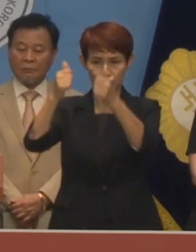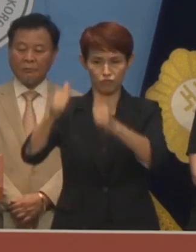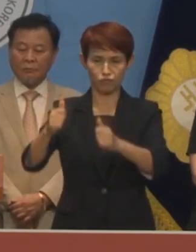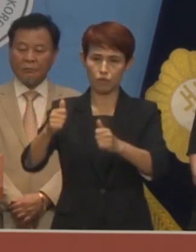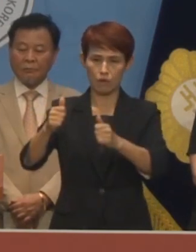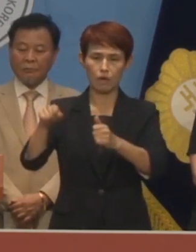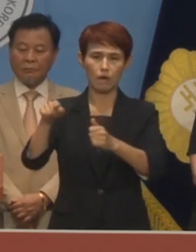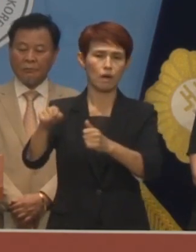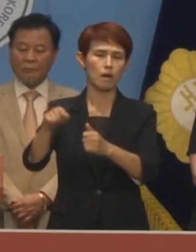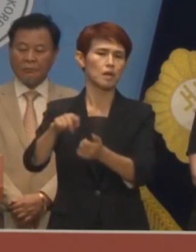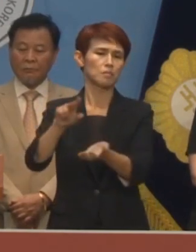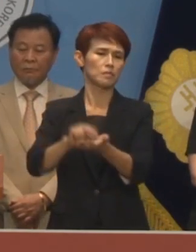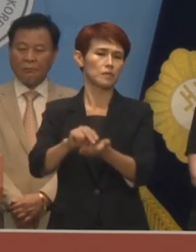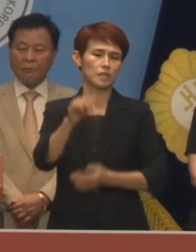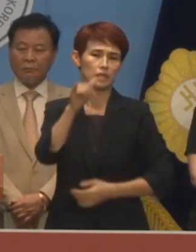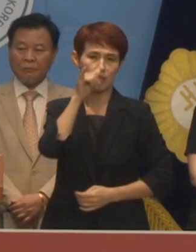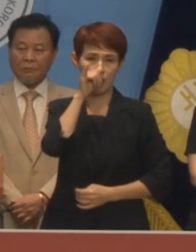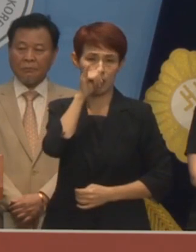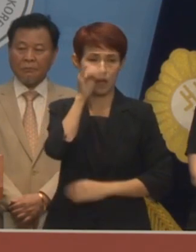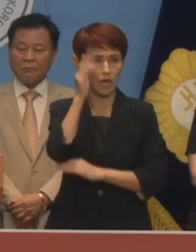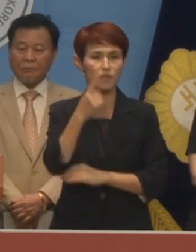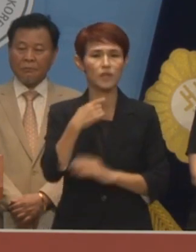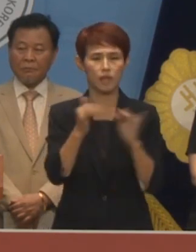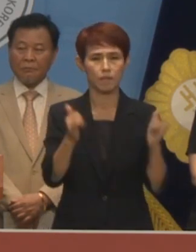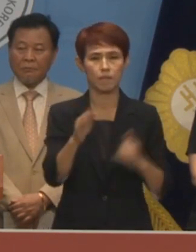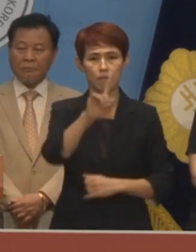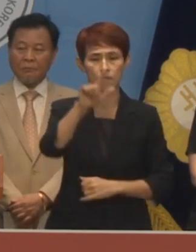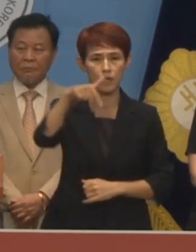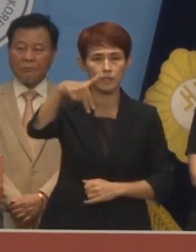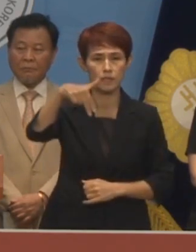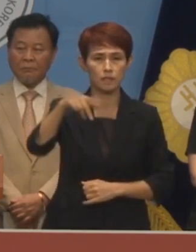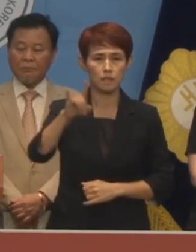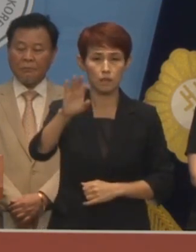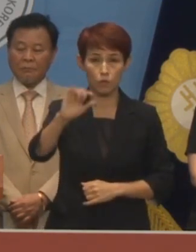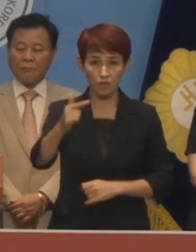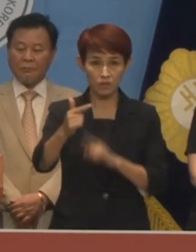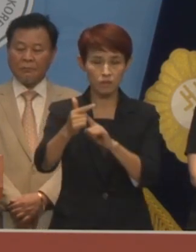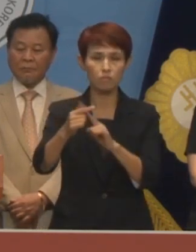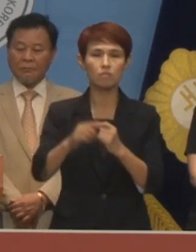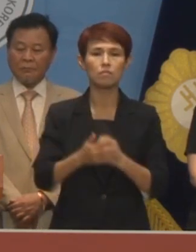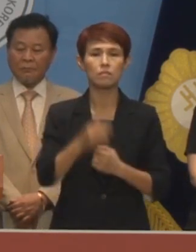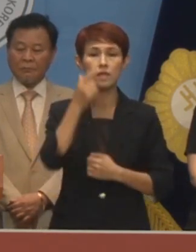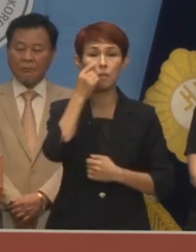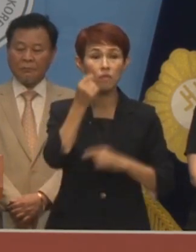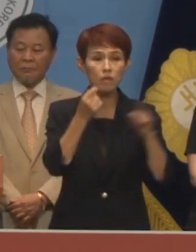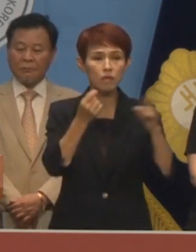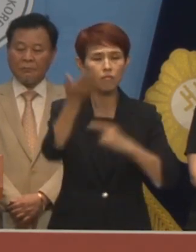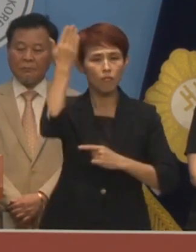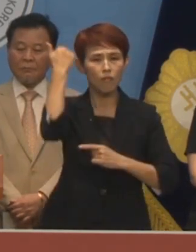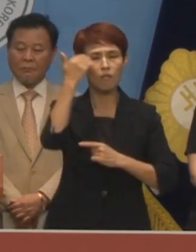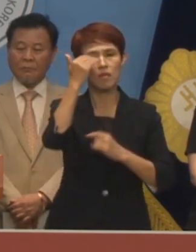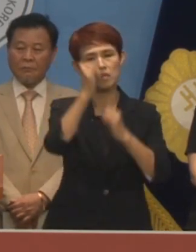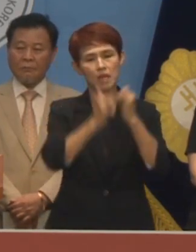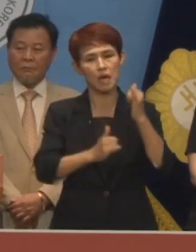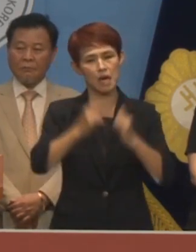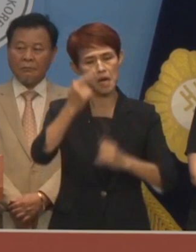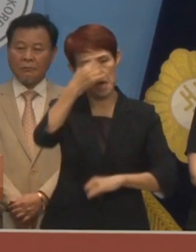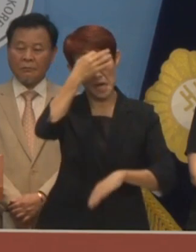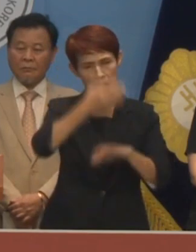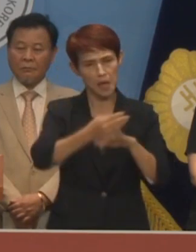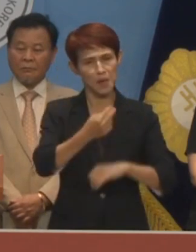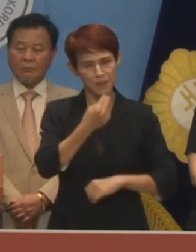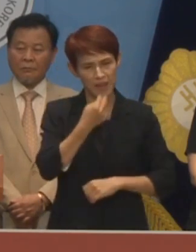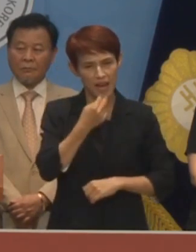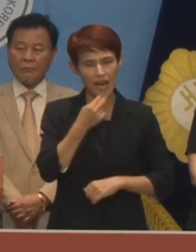존치된다는 것은 문제라는 인식을 가진 인물이고, 박지양은 일본이 과거에 대해 사죄하지 않는다는 기성세대 인식을